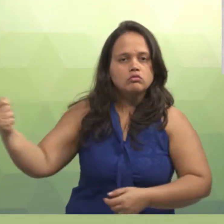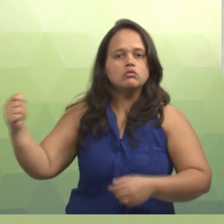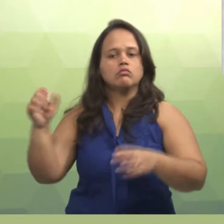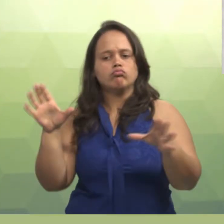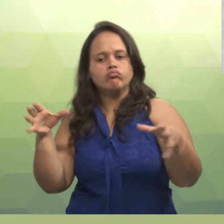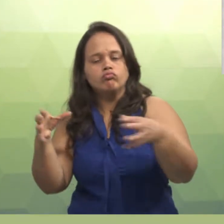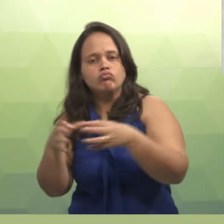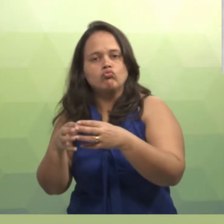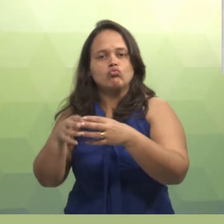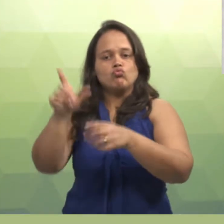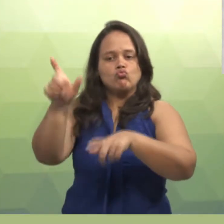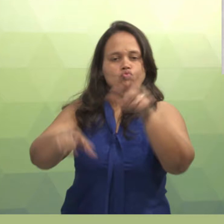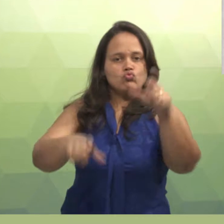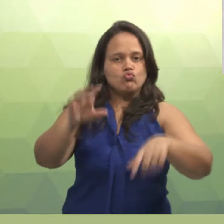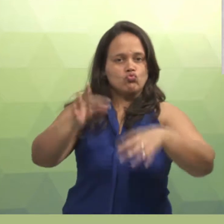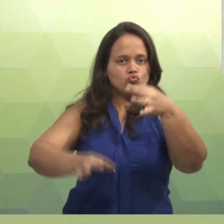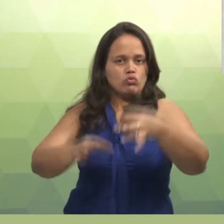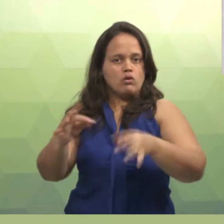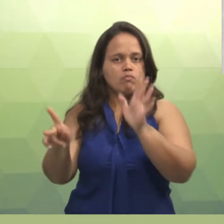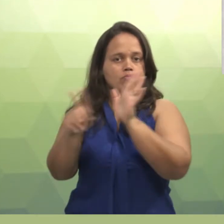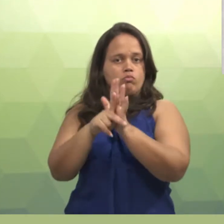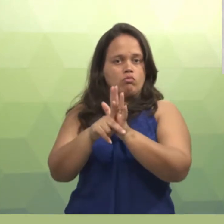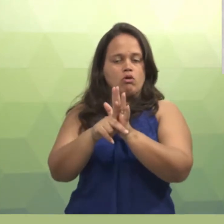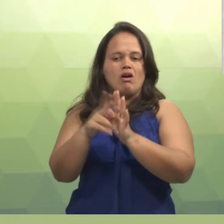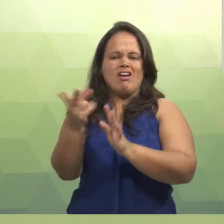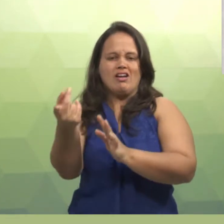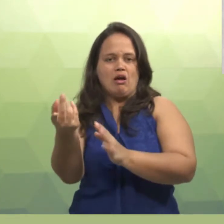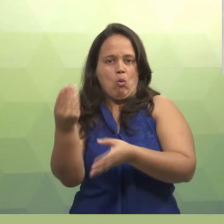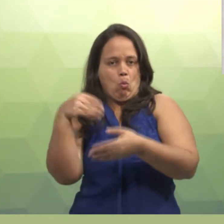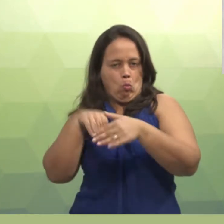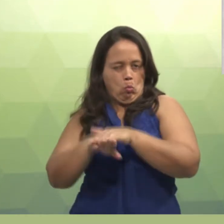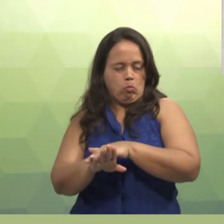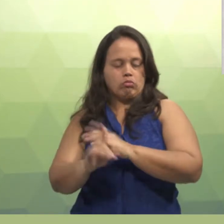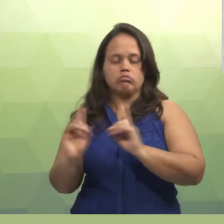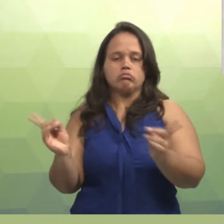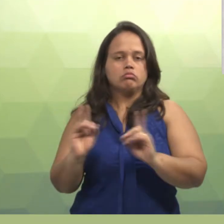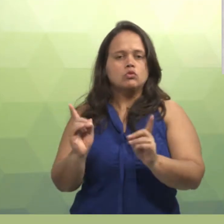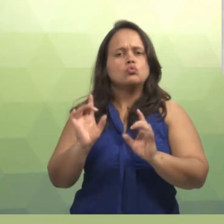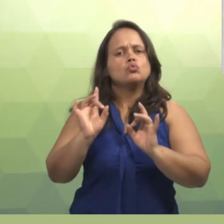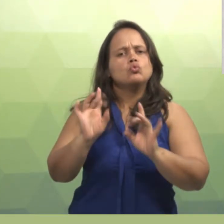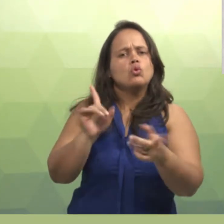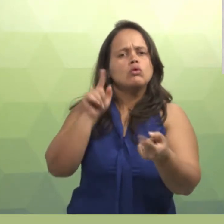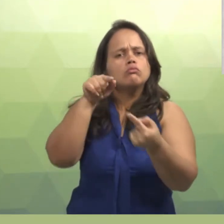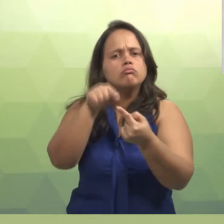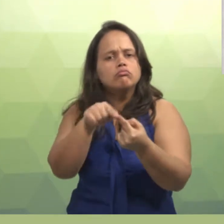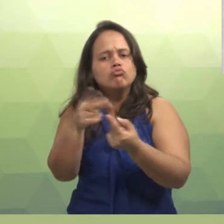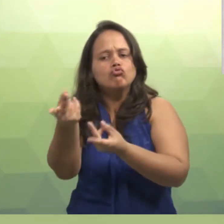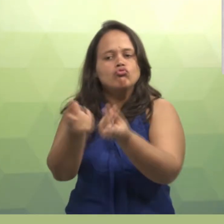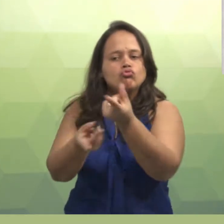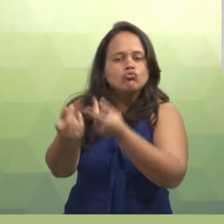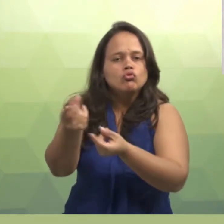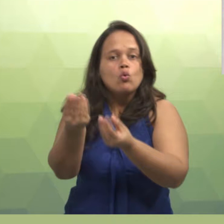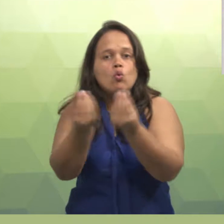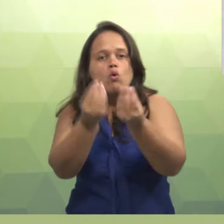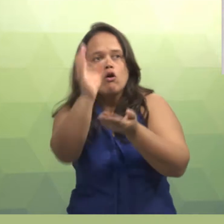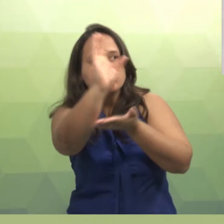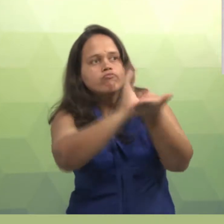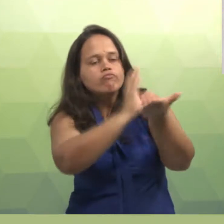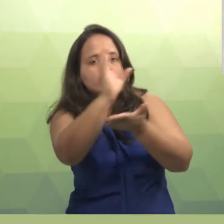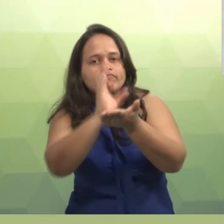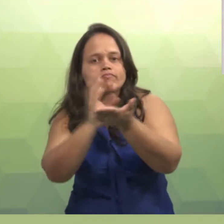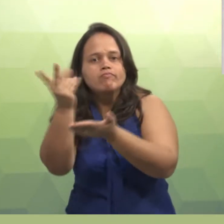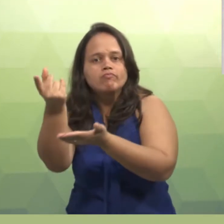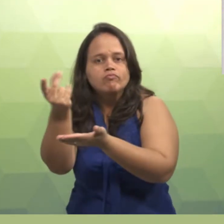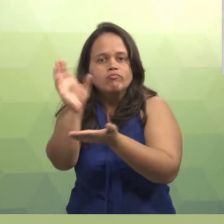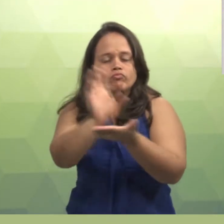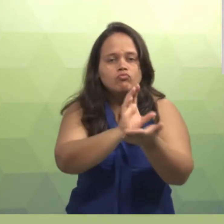recursos financeiros necessários à realização do processo educativo escolar. está inscrita no CNPJ, registrada no